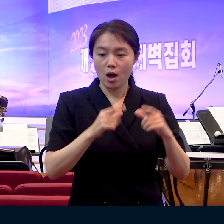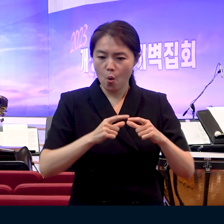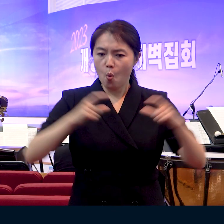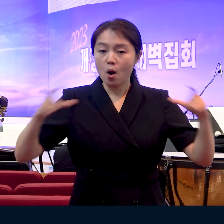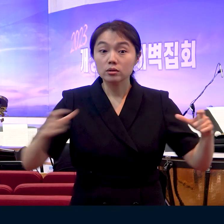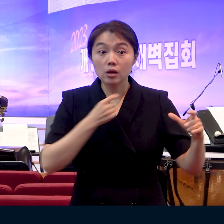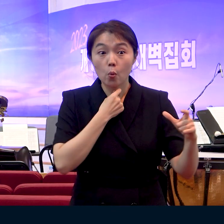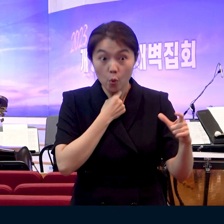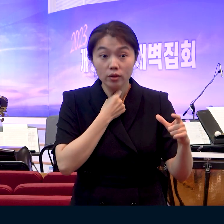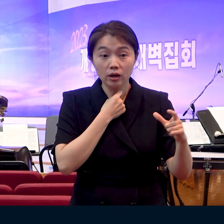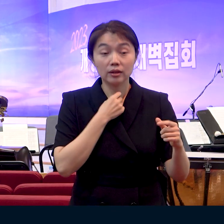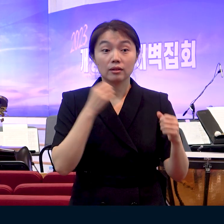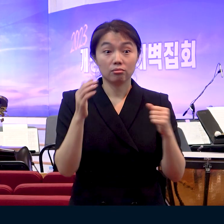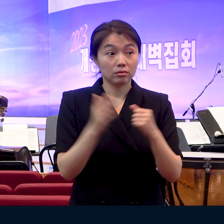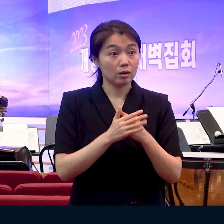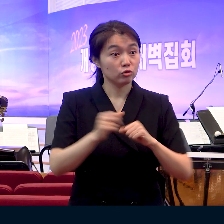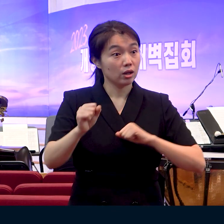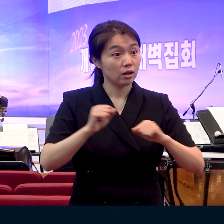뭐가 있는데요?